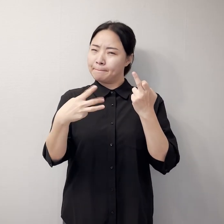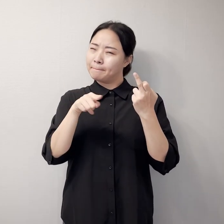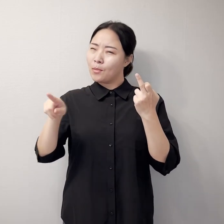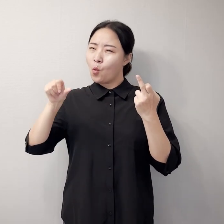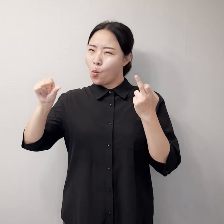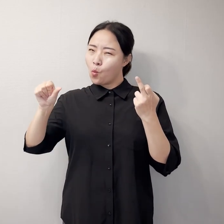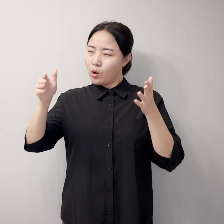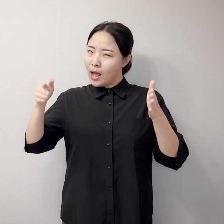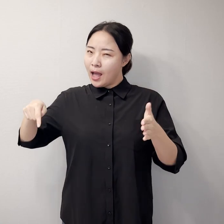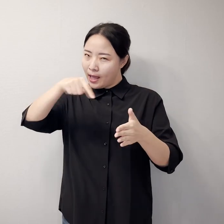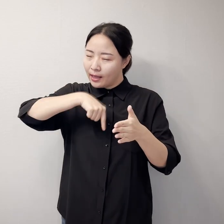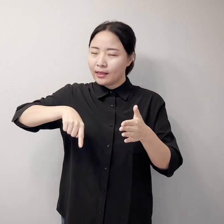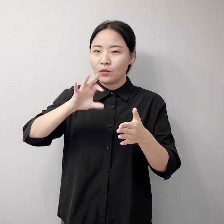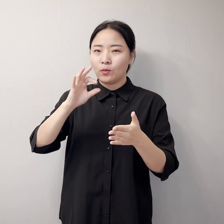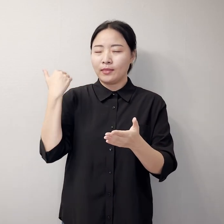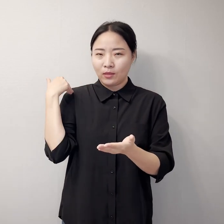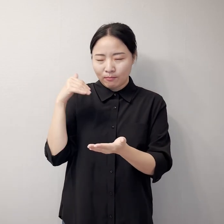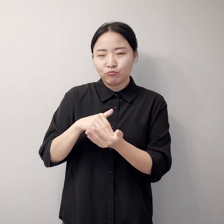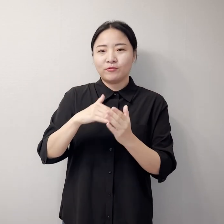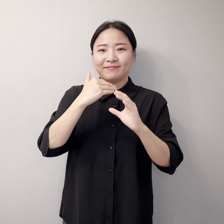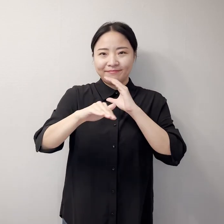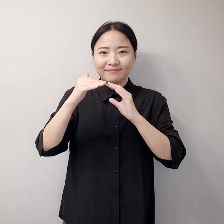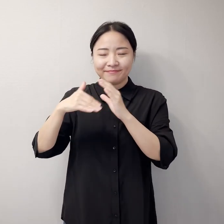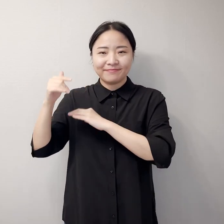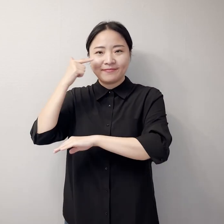3일에서 5일 사이에 환불해 드릴 예정입니다